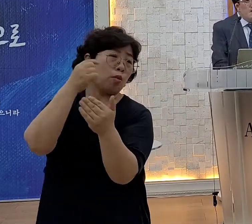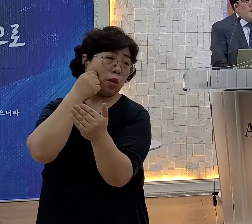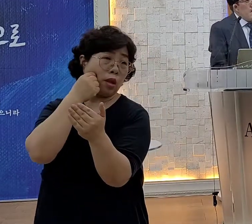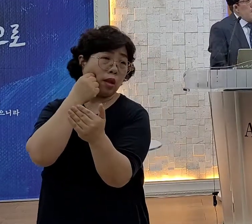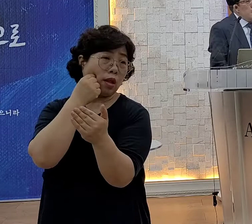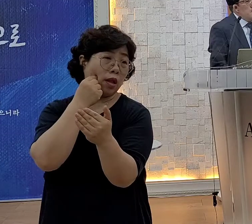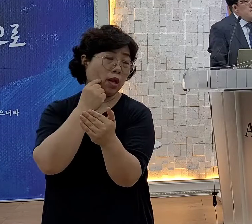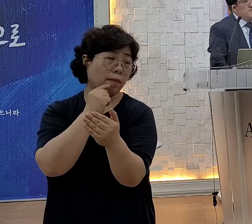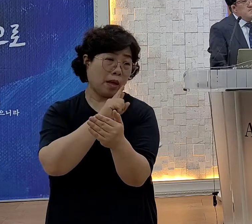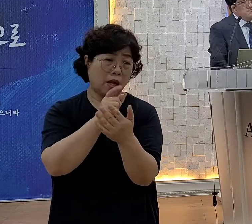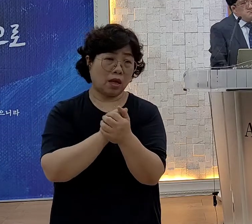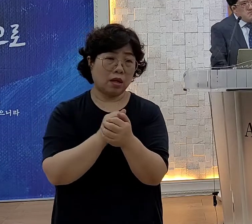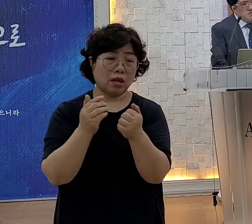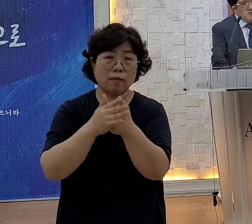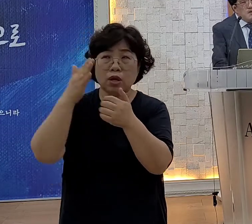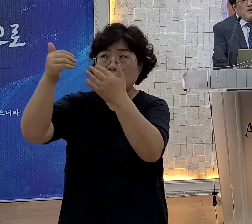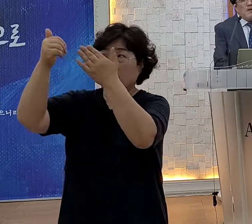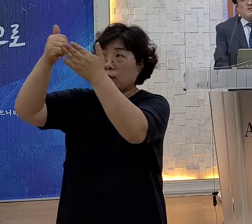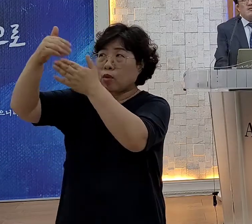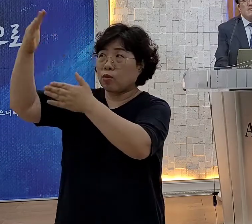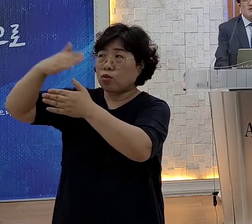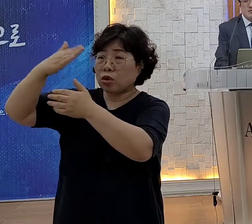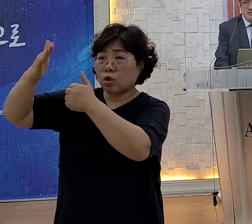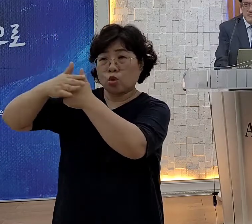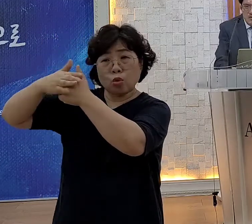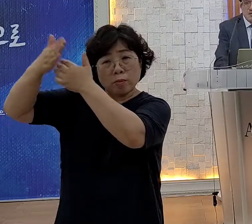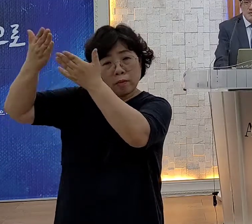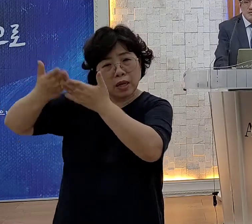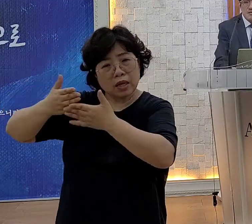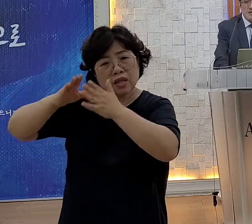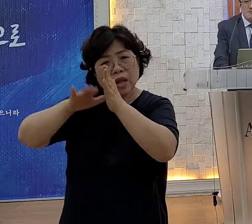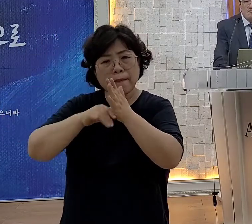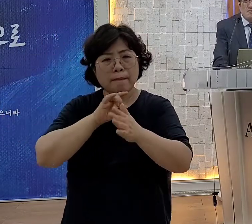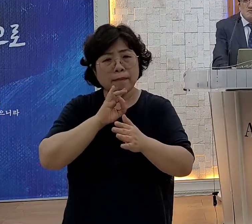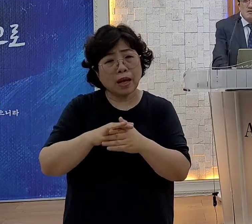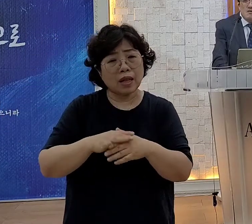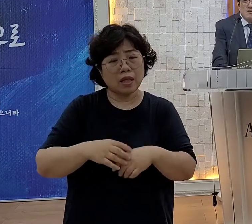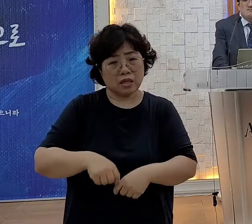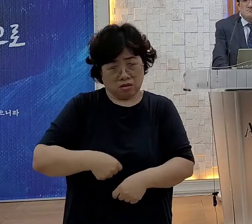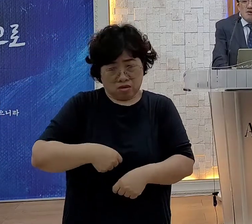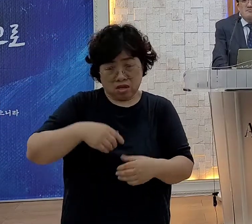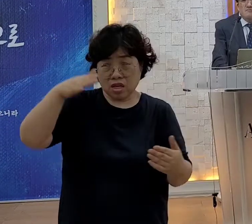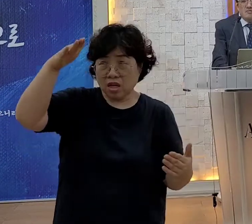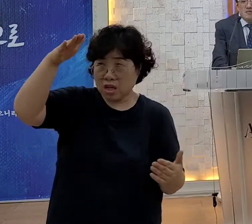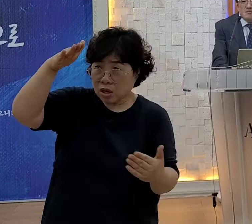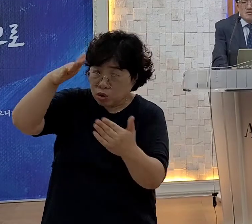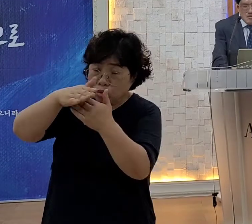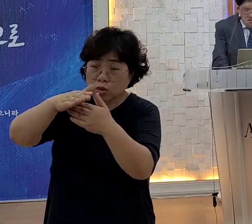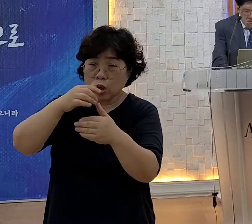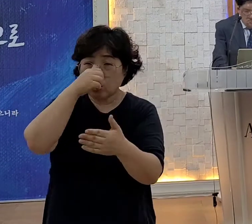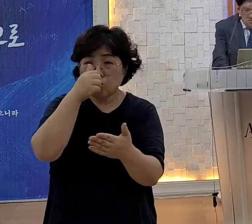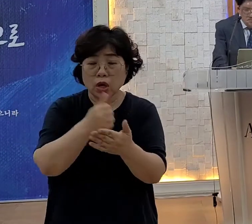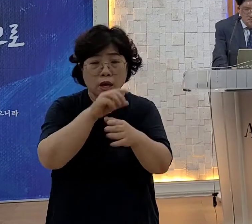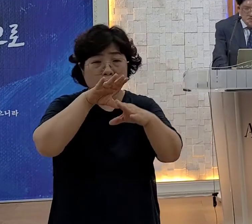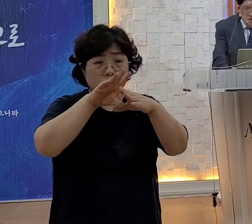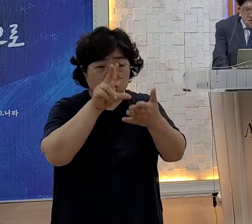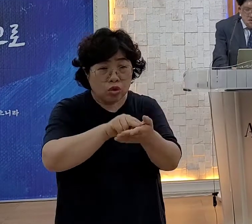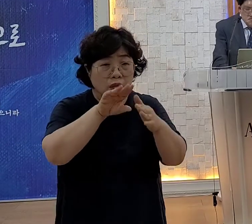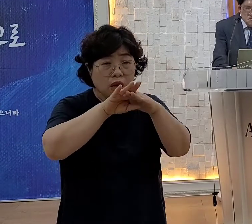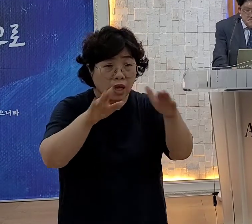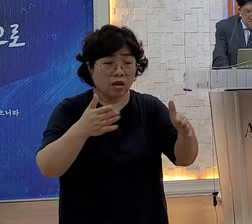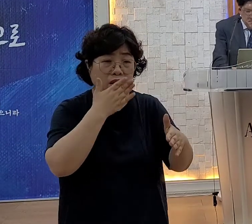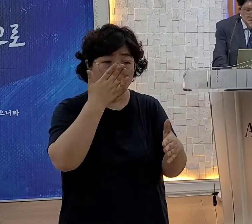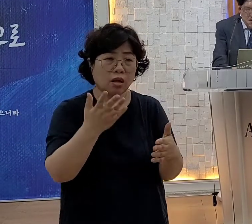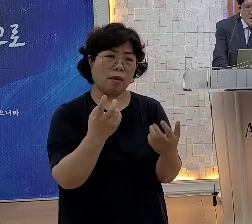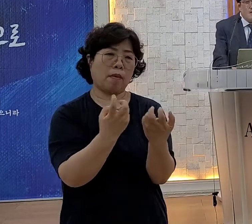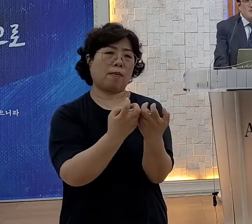아니고 하나님으로부터 주어진 하나님의 의만이 우리를 이 죄의 문제에서 이 구원의 문제를 해결할